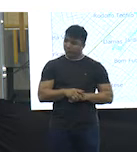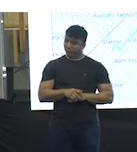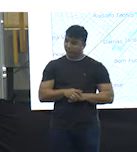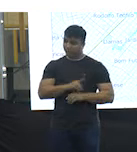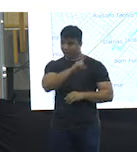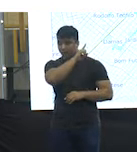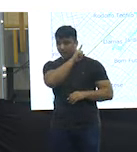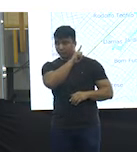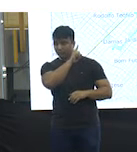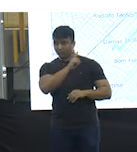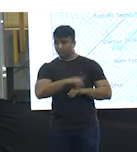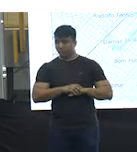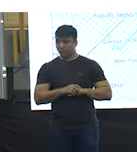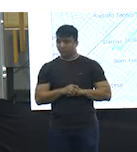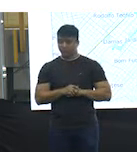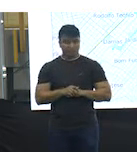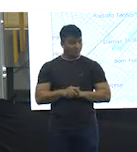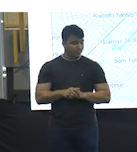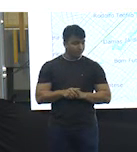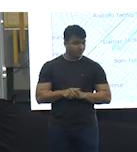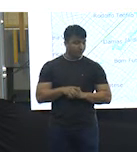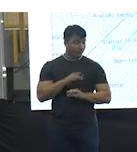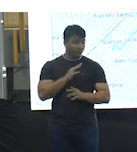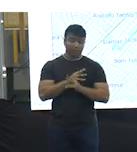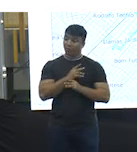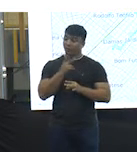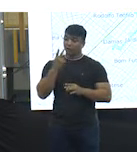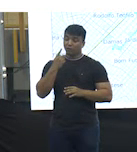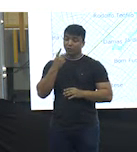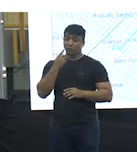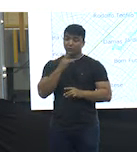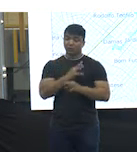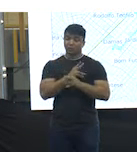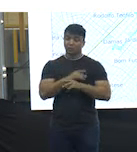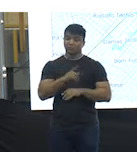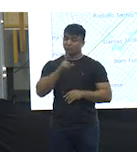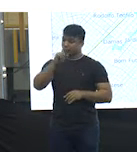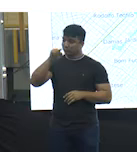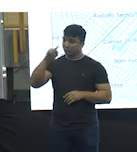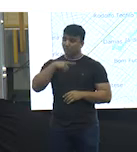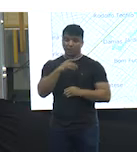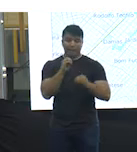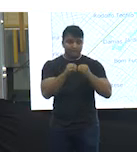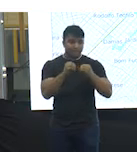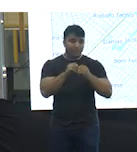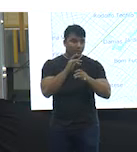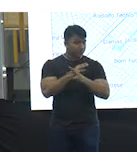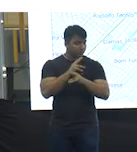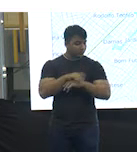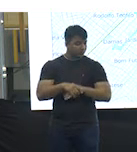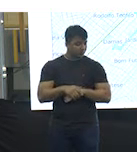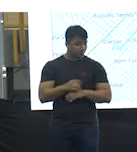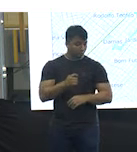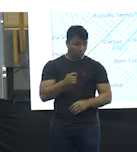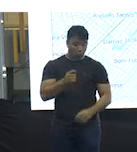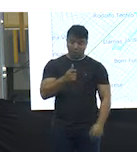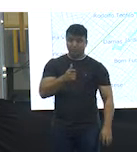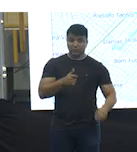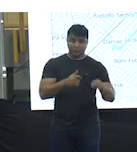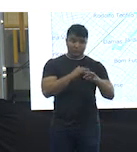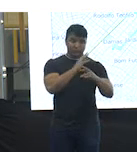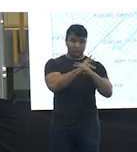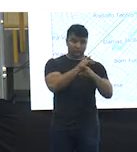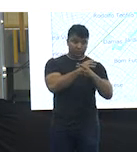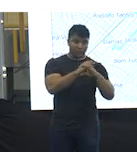à Fortaleza. Fortaleza é uma cidade muito grande. Então está bem próximo do centro da cidade. Entre o centro e o leste.